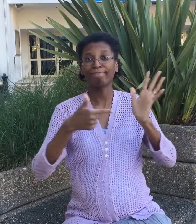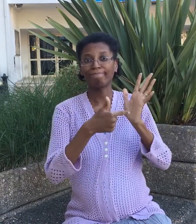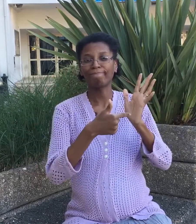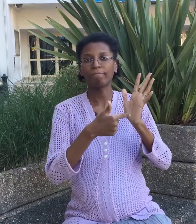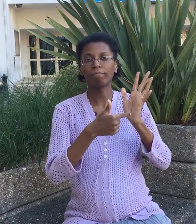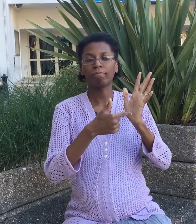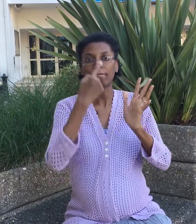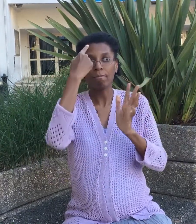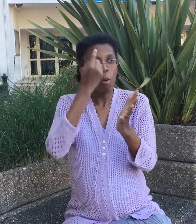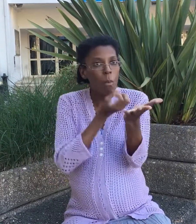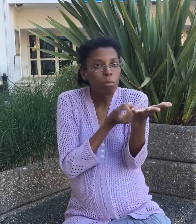un communiqué